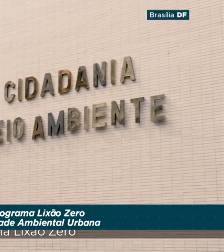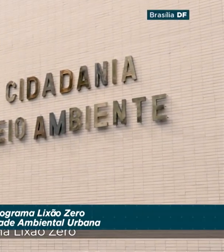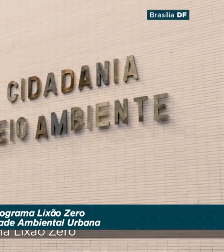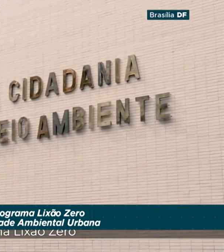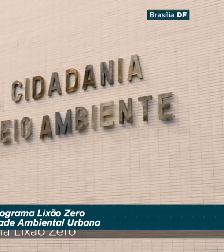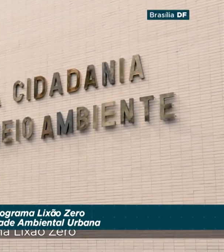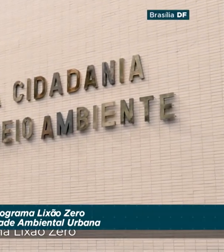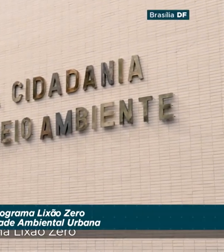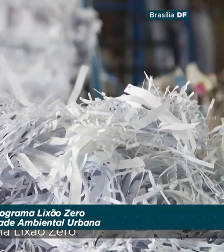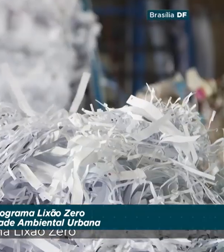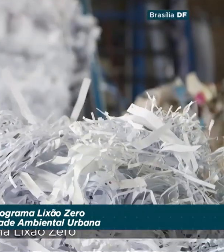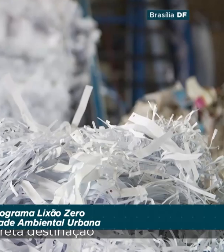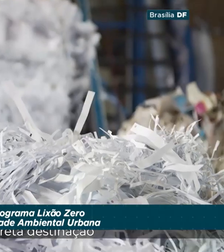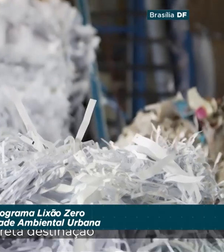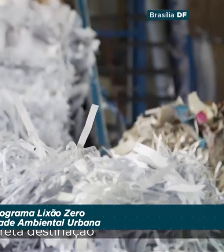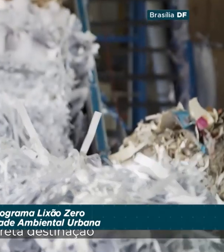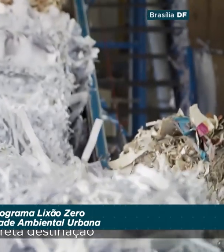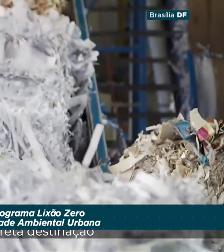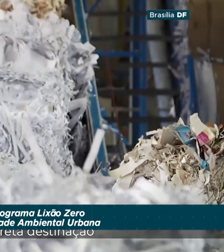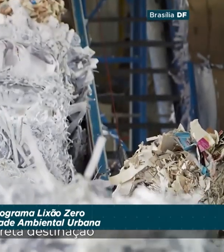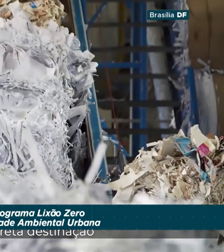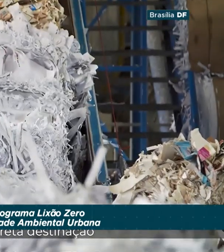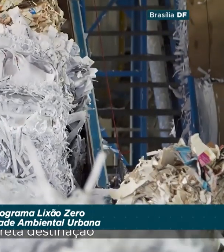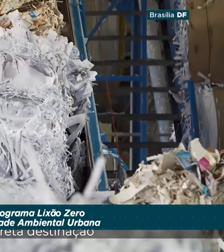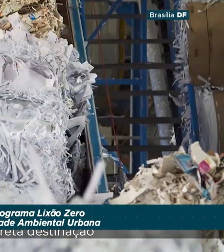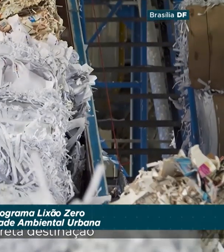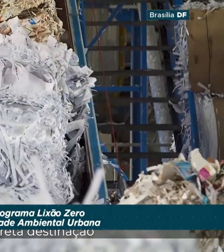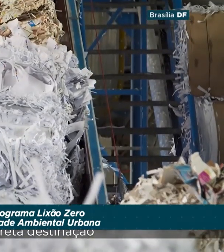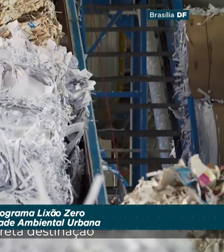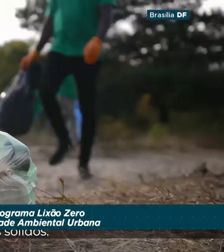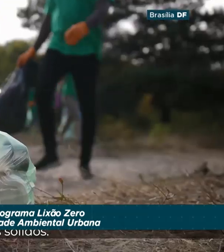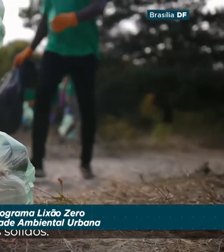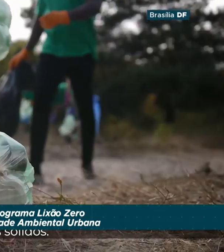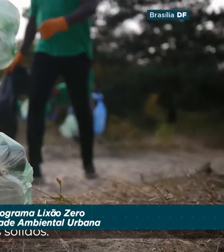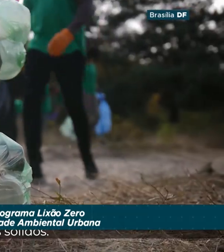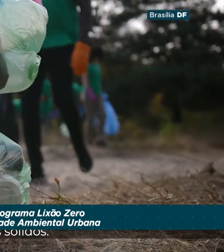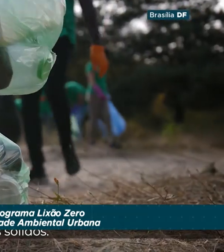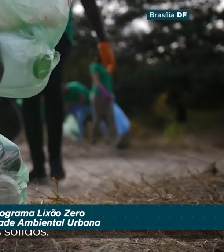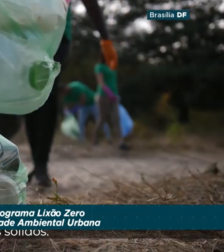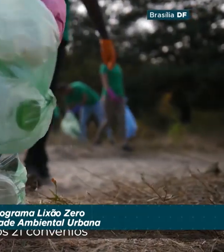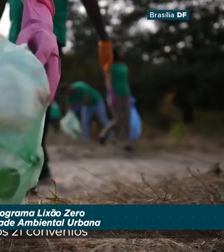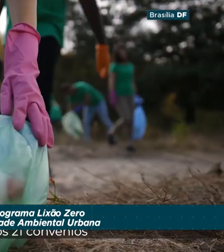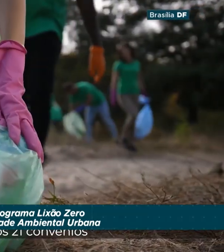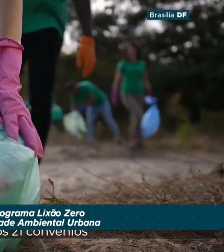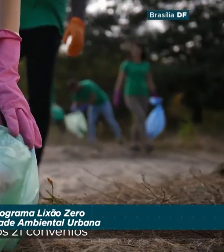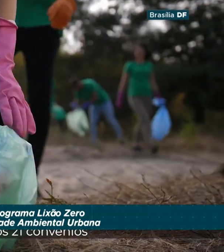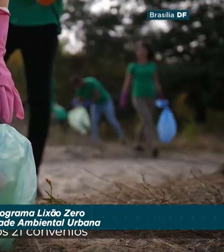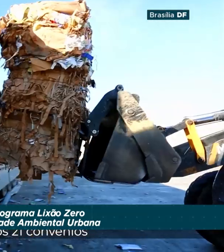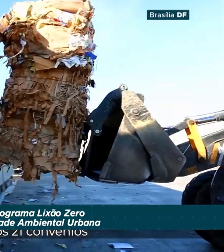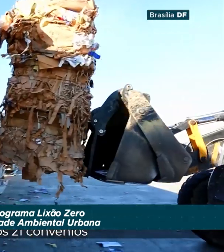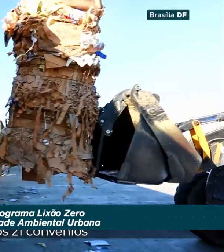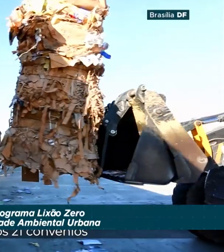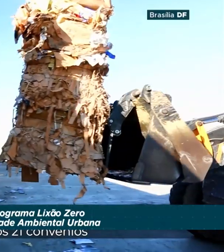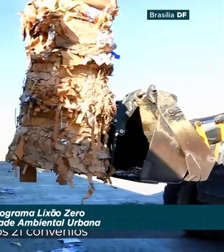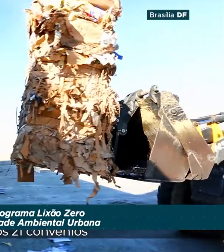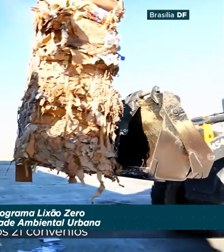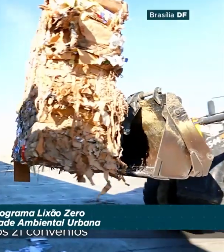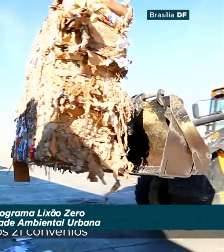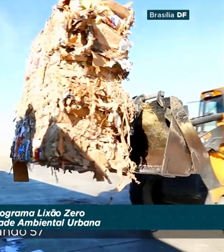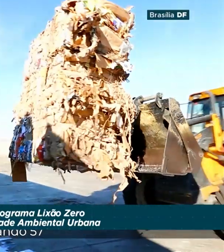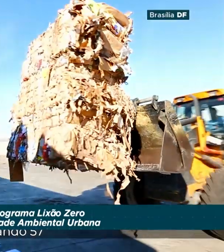Ambiente criou o programa Lixão Zero para viabilizar a correta destinação de resíduos sólidos. Já foram assinados